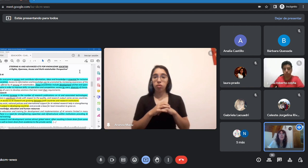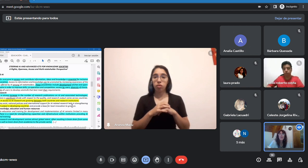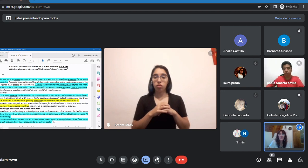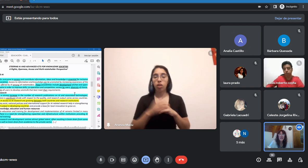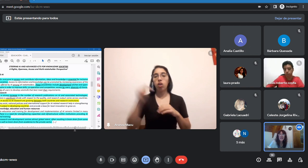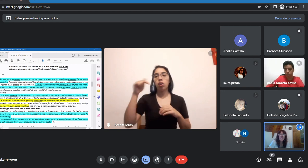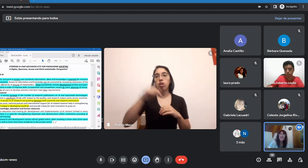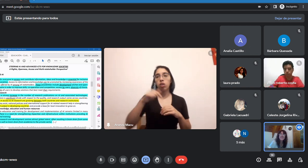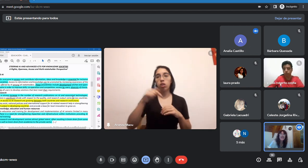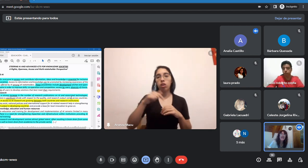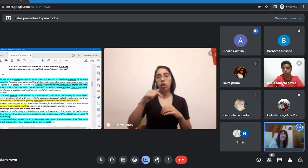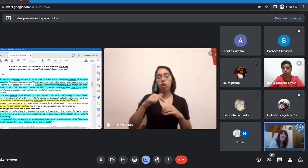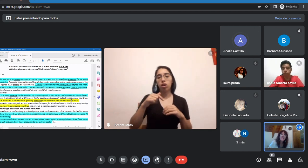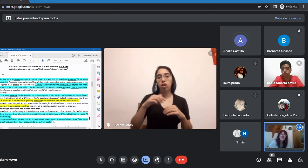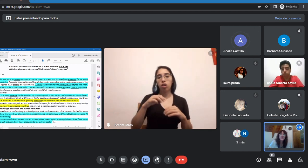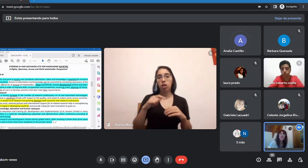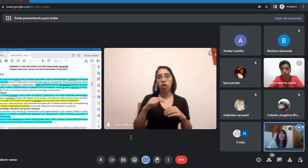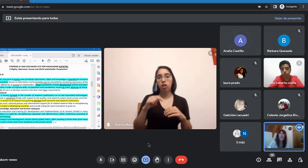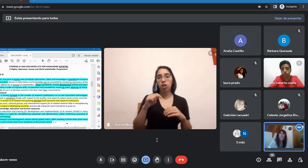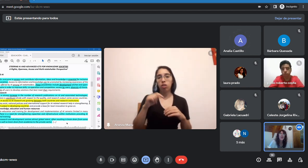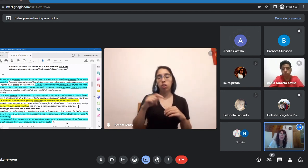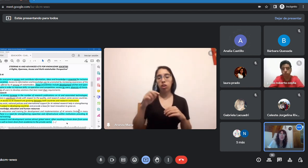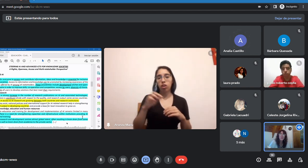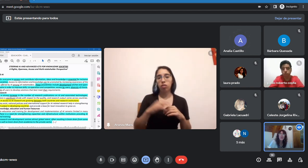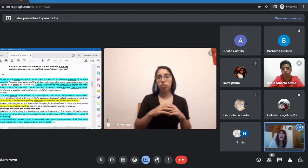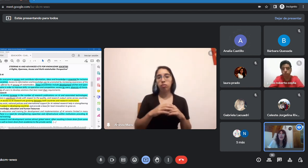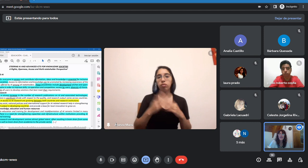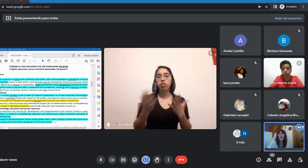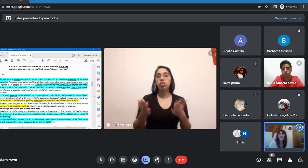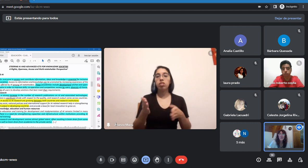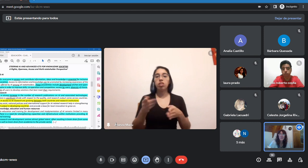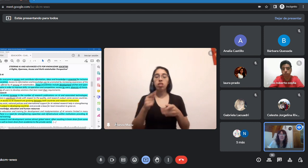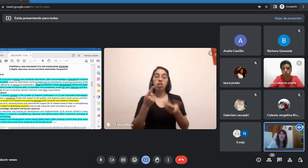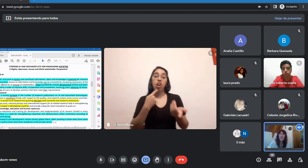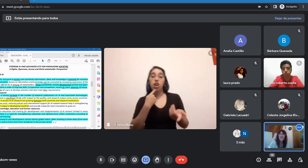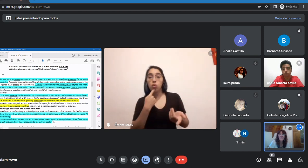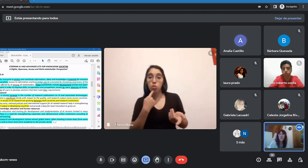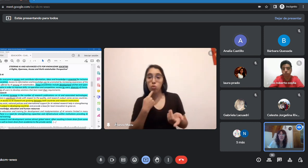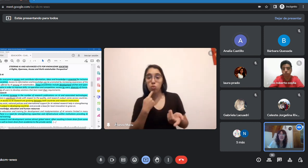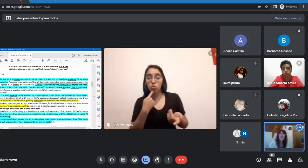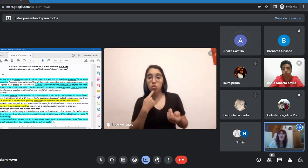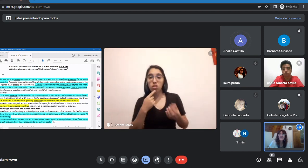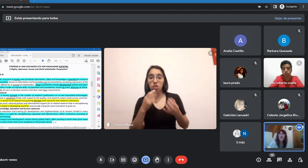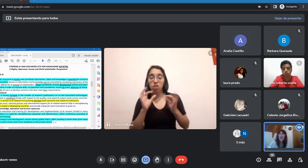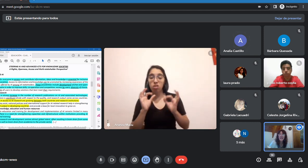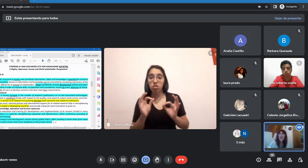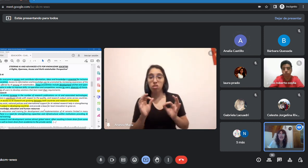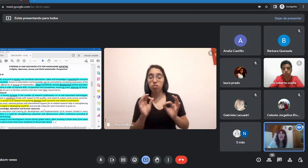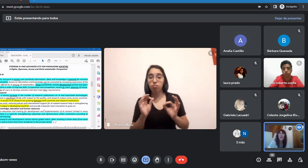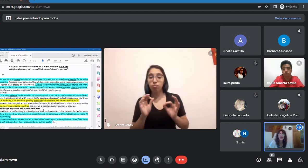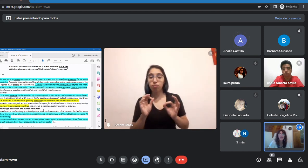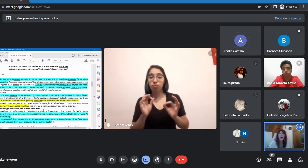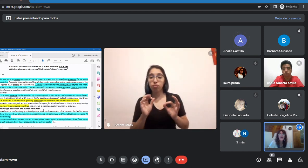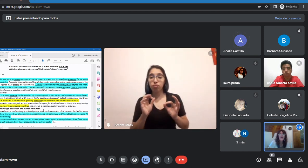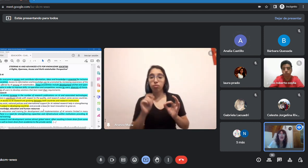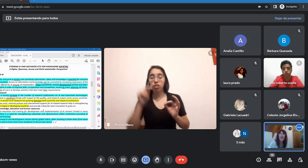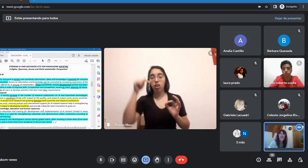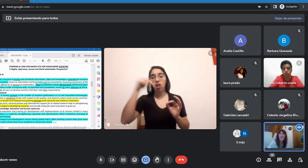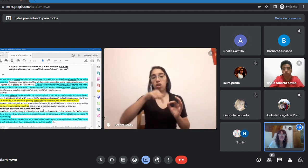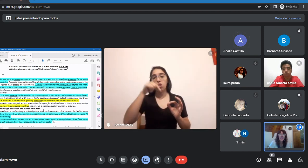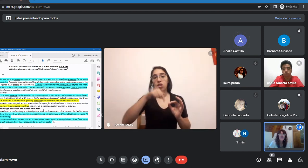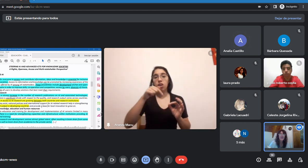Pero bueno, por ahí alguien ya la hizo, tiene alguna duda, algo, lo vamos haciendo ahora. Es para hacerla acá y ahora vamos